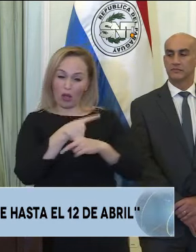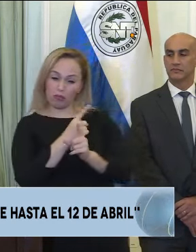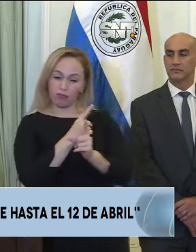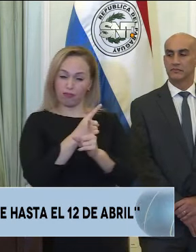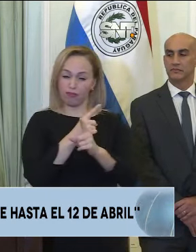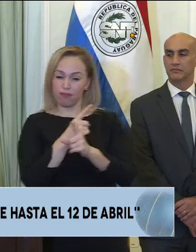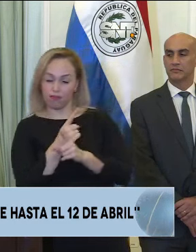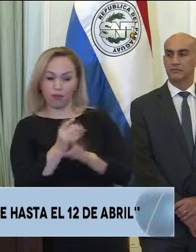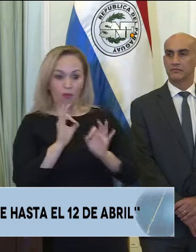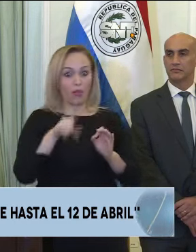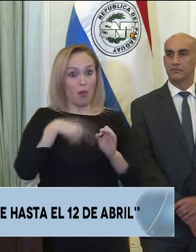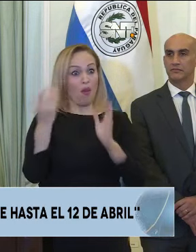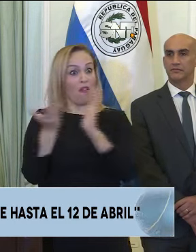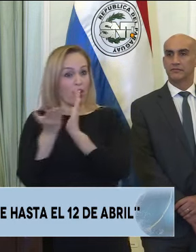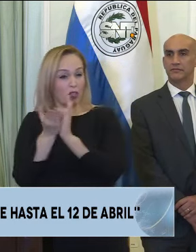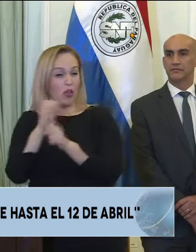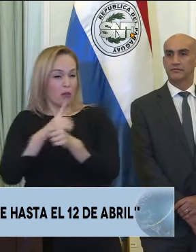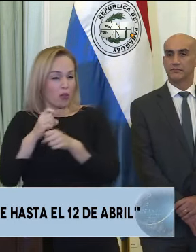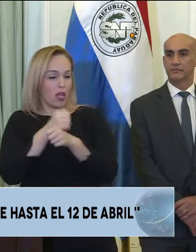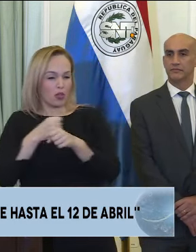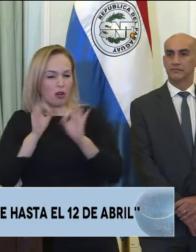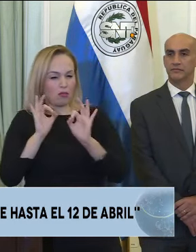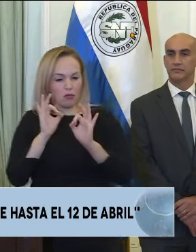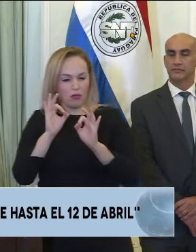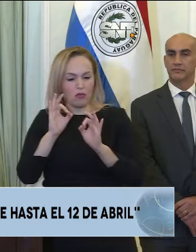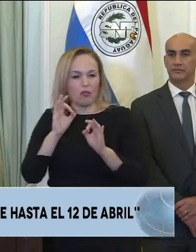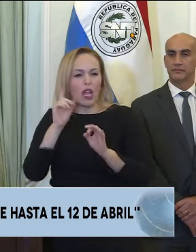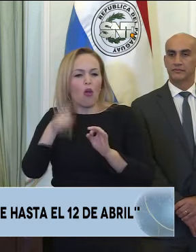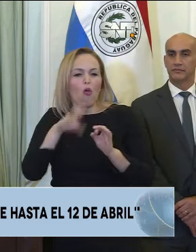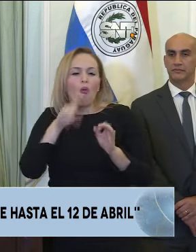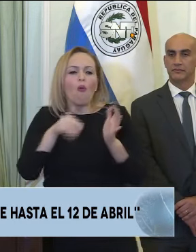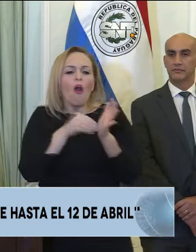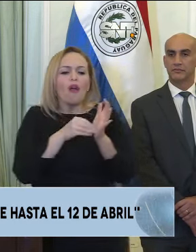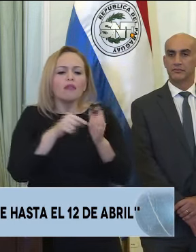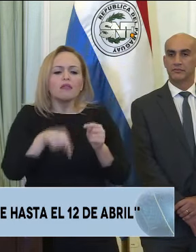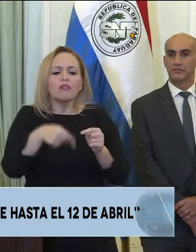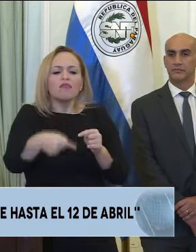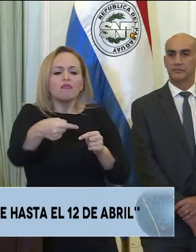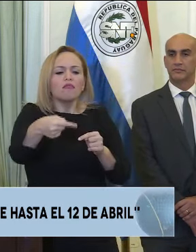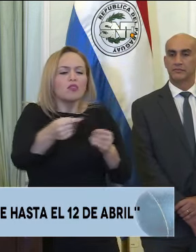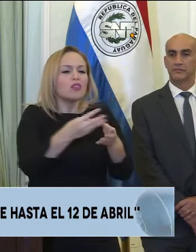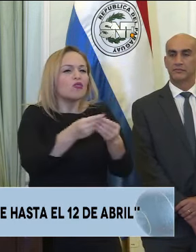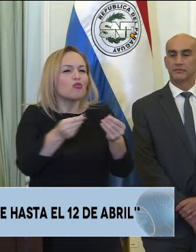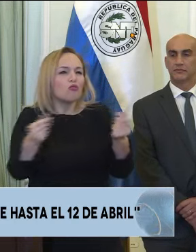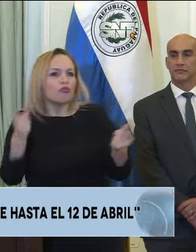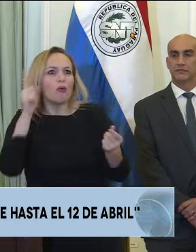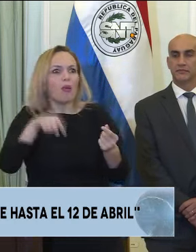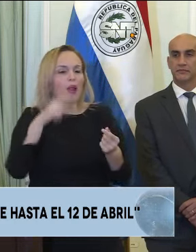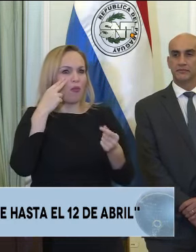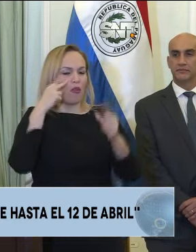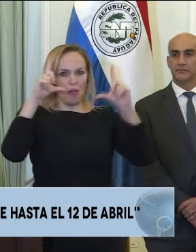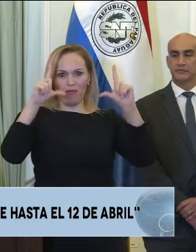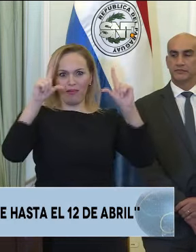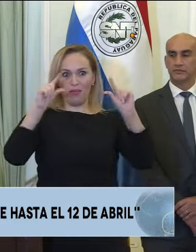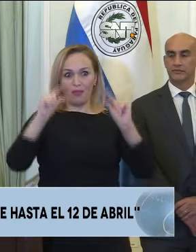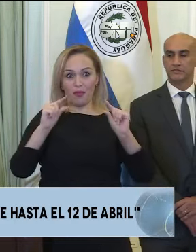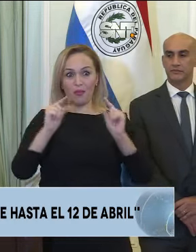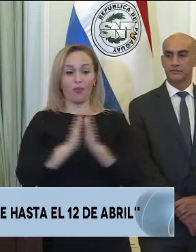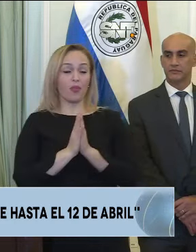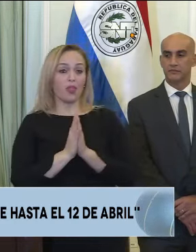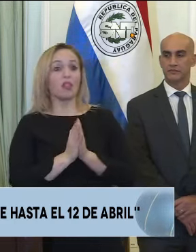se presentará ante el Congreso, por lo que tienen que ver con servicios básicos y otras cuestiones muy importantes. Entonces, nuestro mensaje ahora es